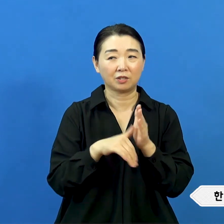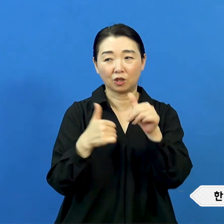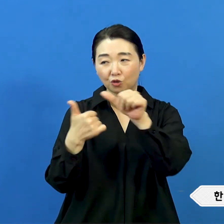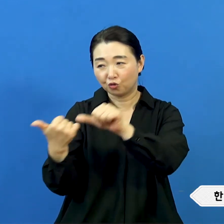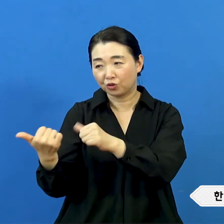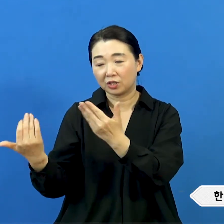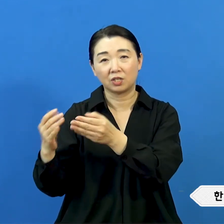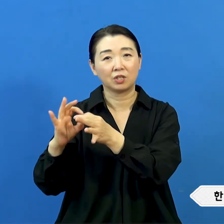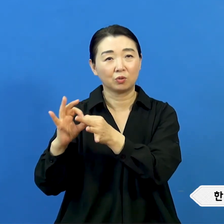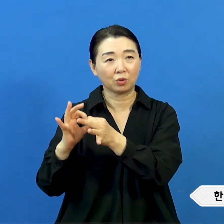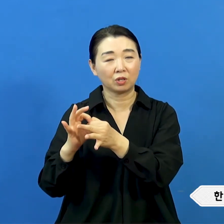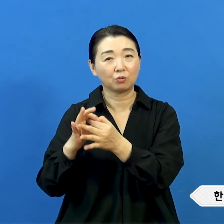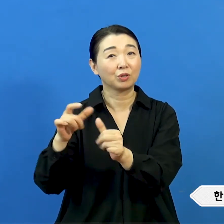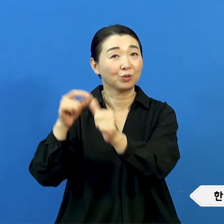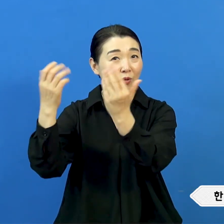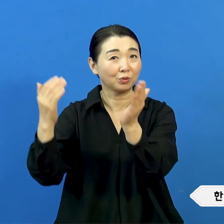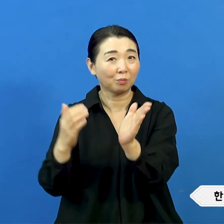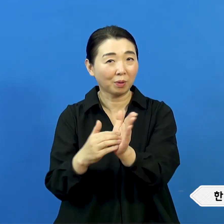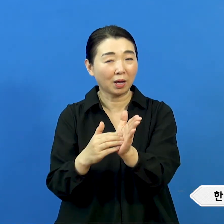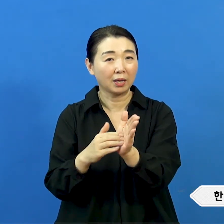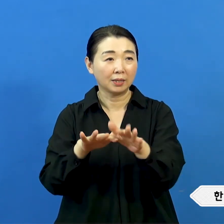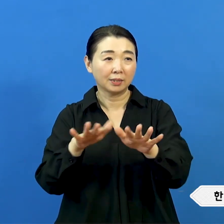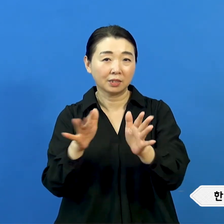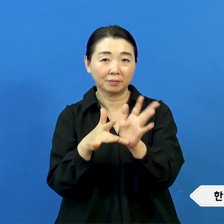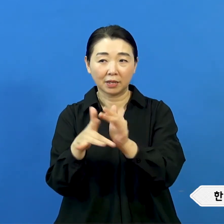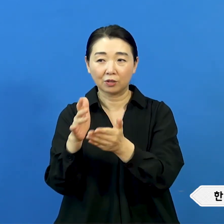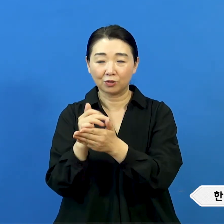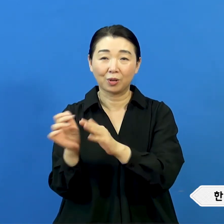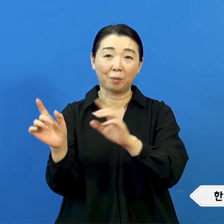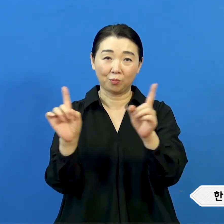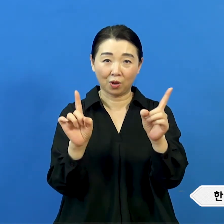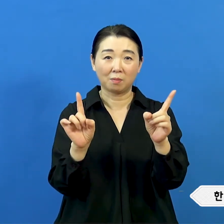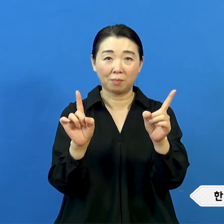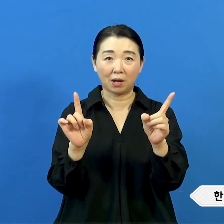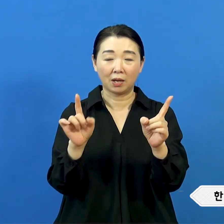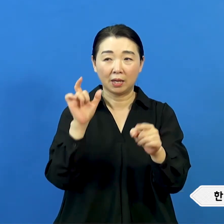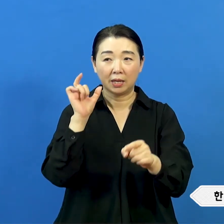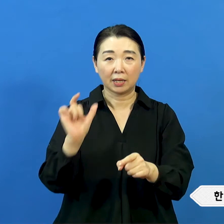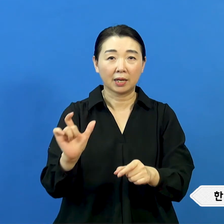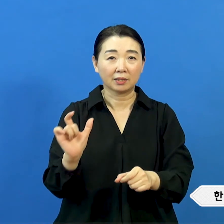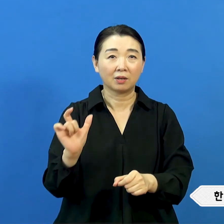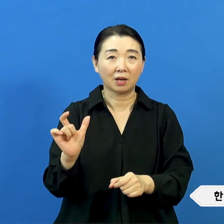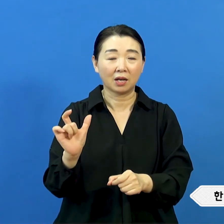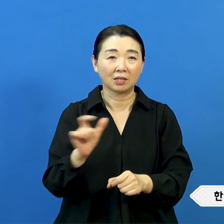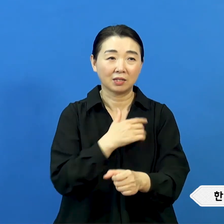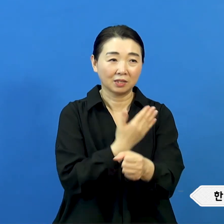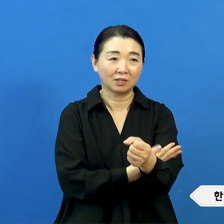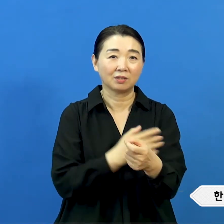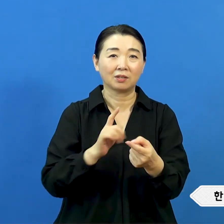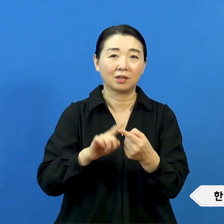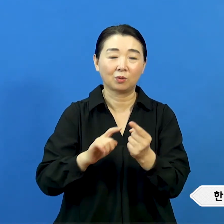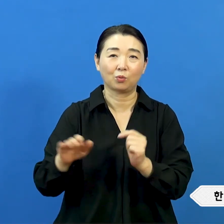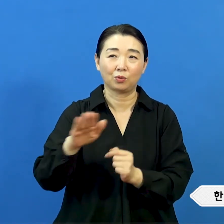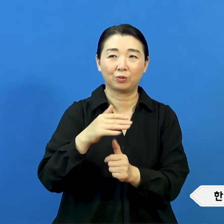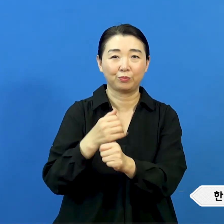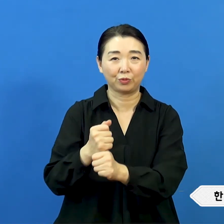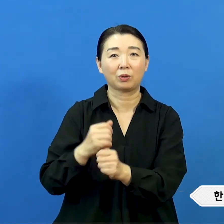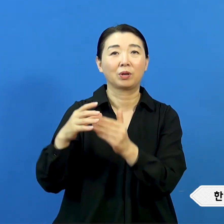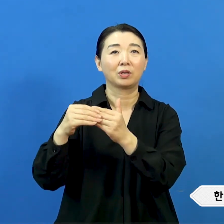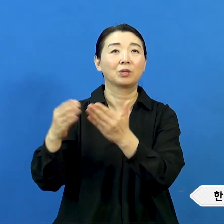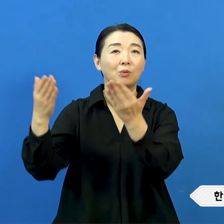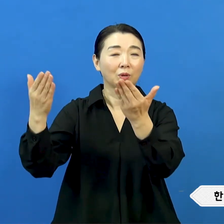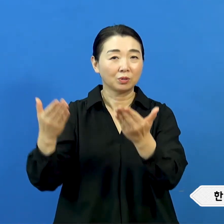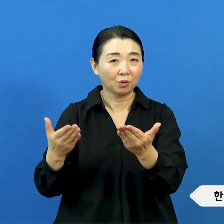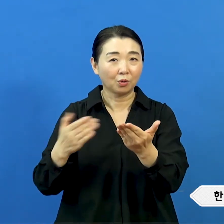그 일을 통해서 우리를 구원하셨는데, 지금은 예수님이 부활하셔서 강력한 그런 능력으로 우리를 붙들고